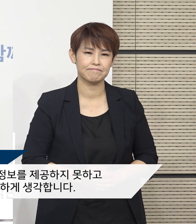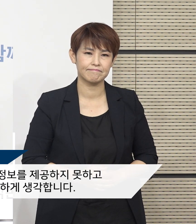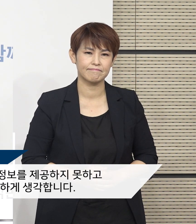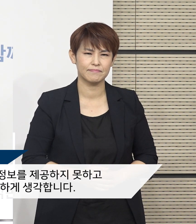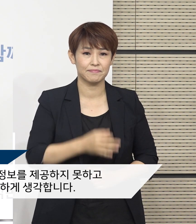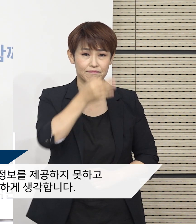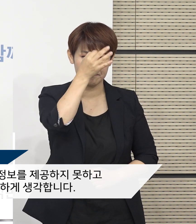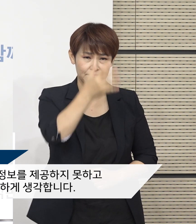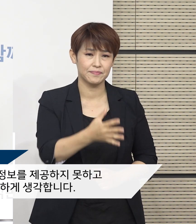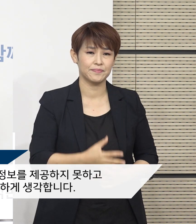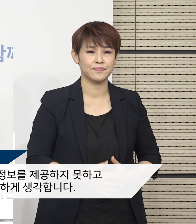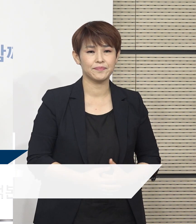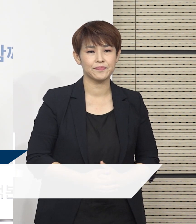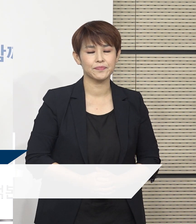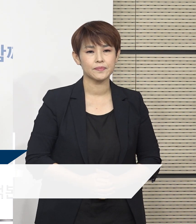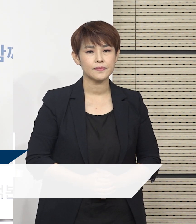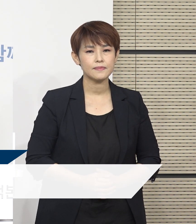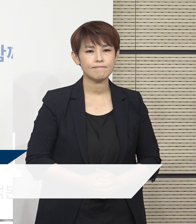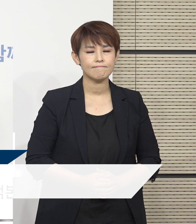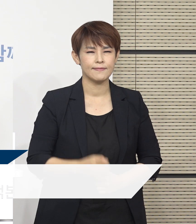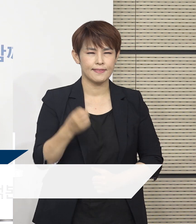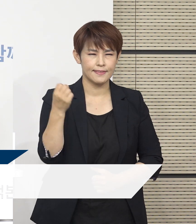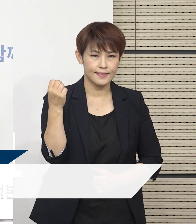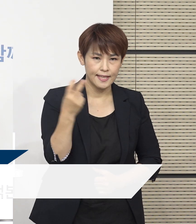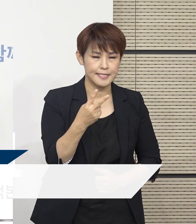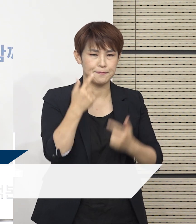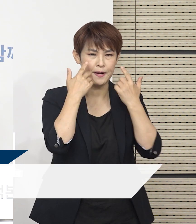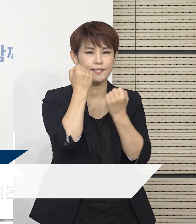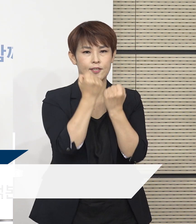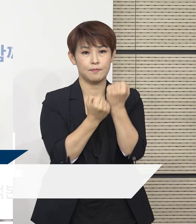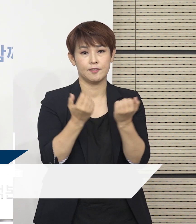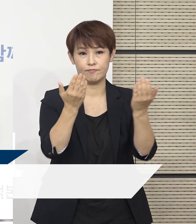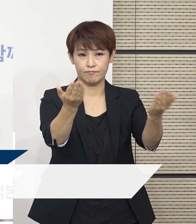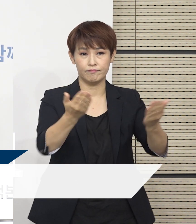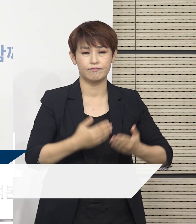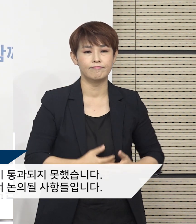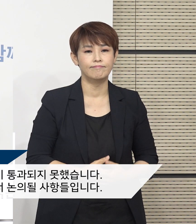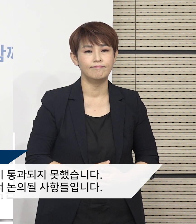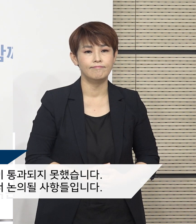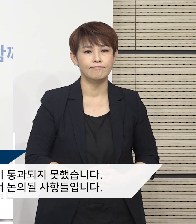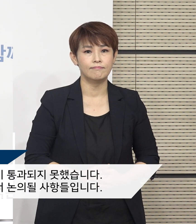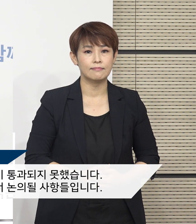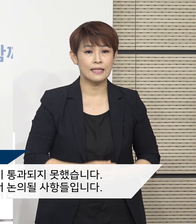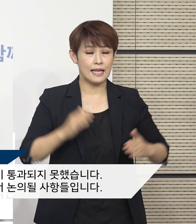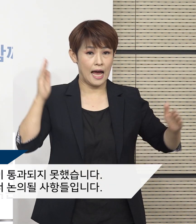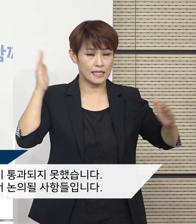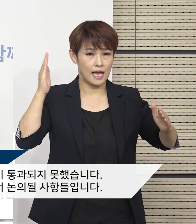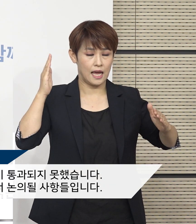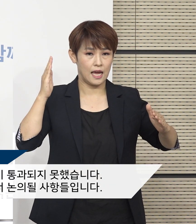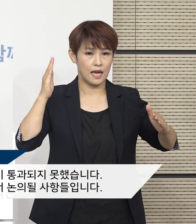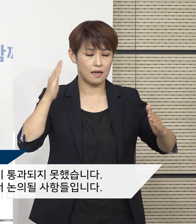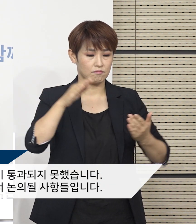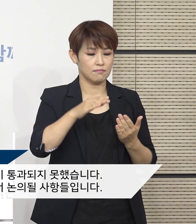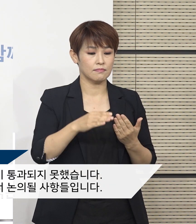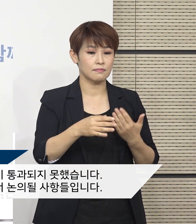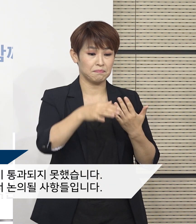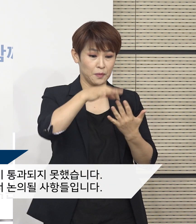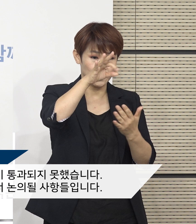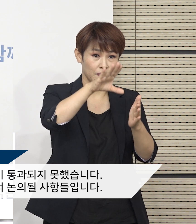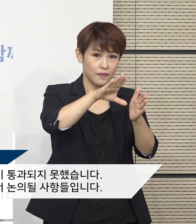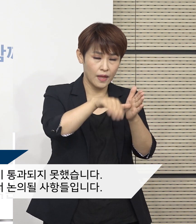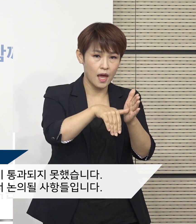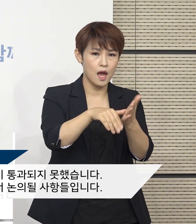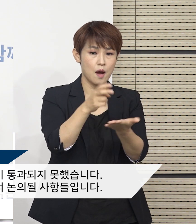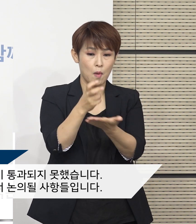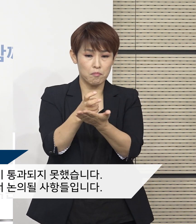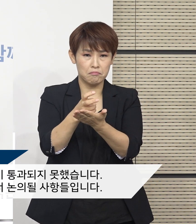대해서는 송구하게 생각을 합니다. 다시 한번 명확하게 설명드리겠습니다. 학생 선발과 관련되어서는 아직까지 법률이